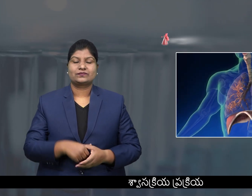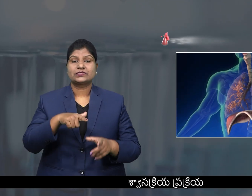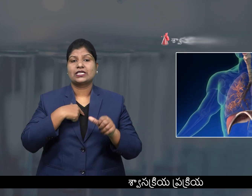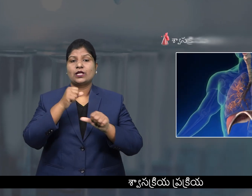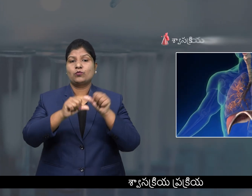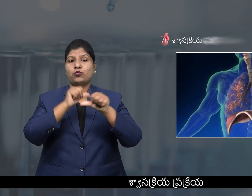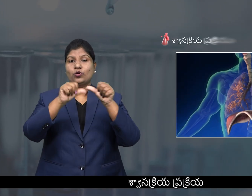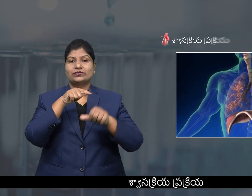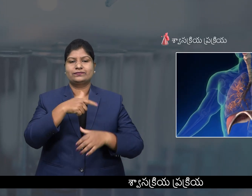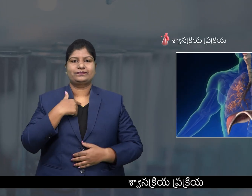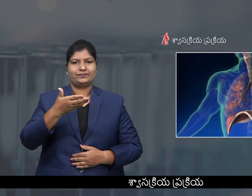శ్వాసక్రియ ప్రక్రియ,